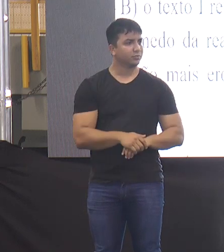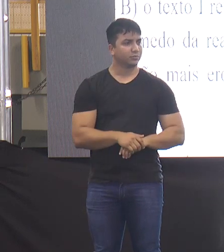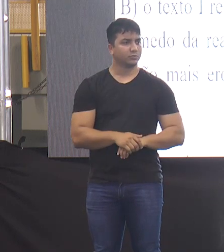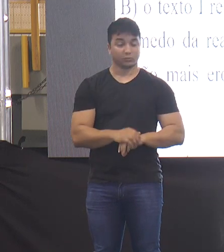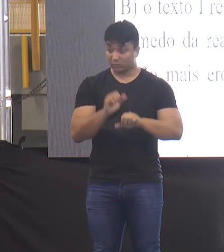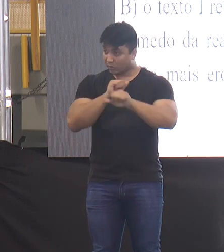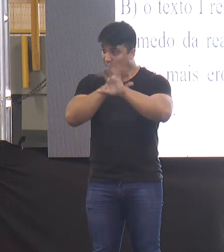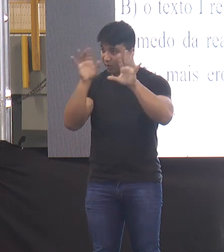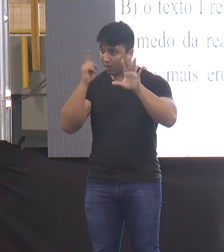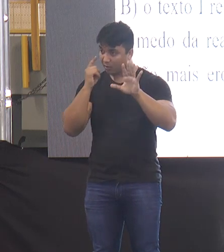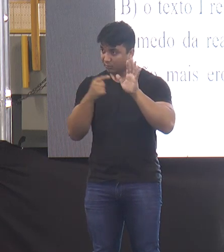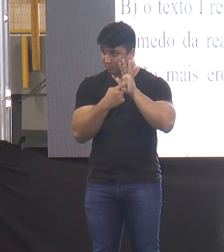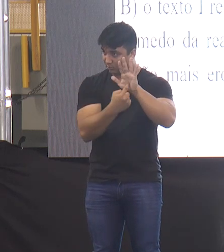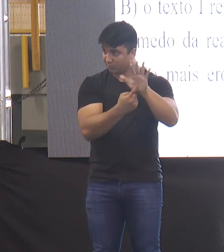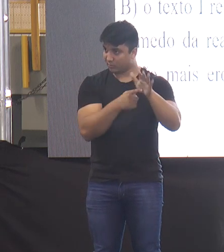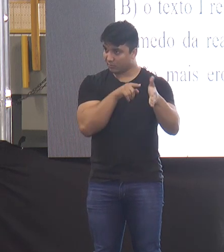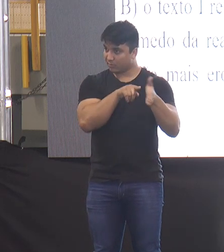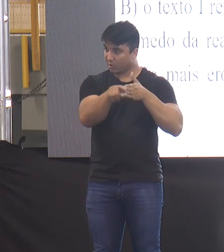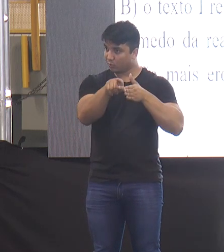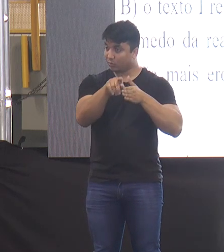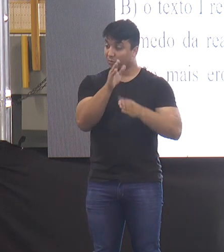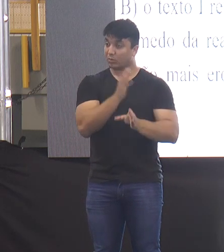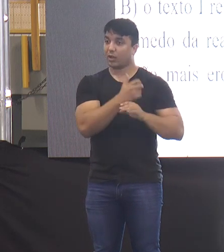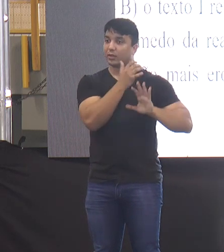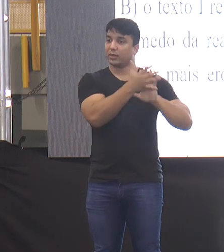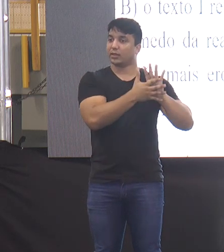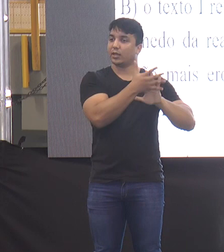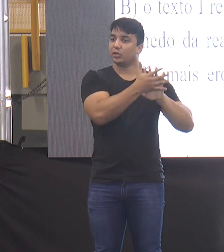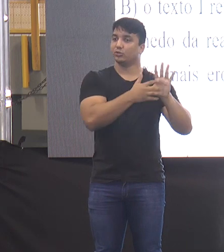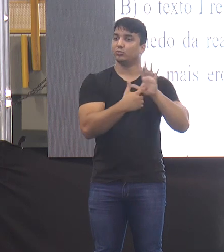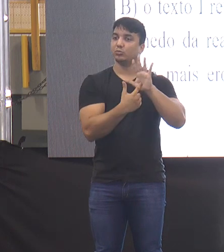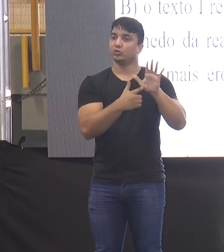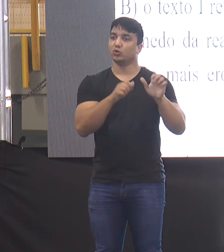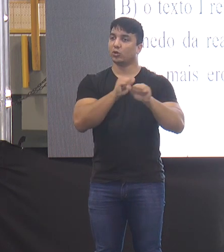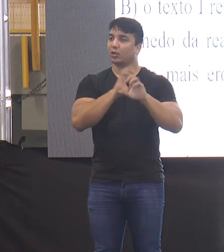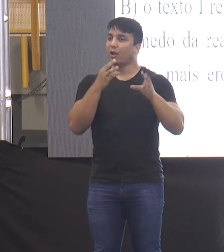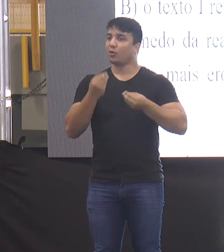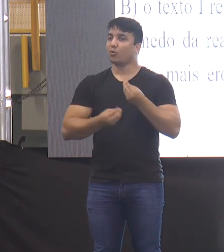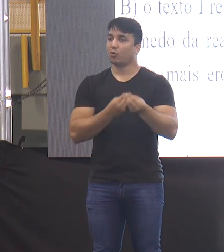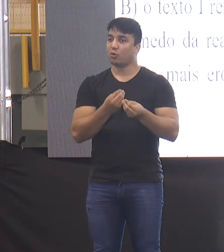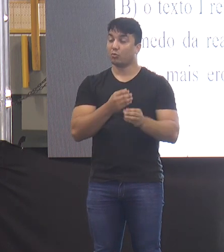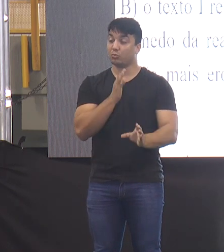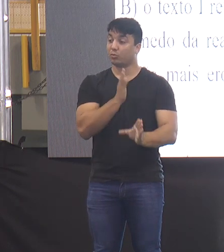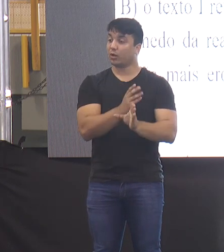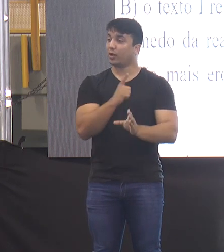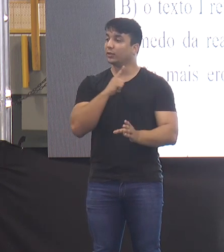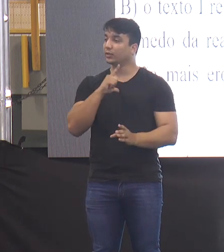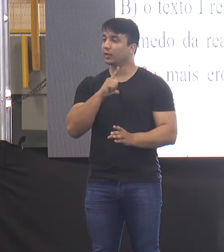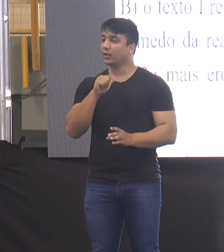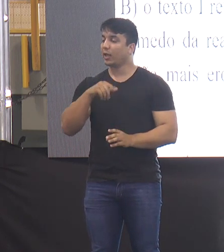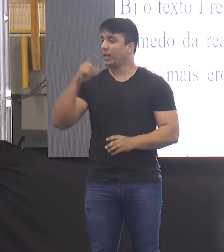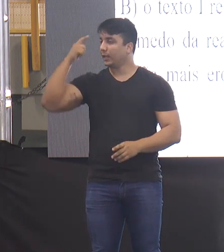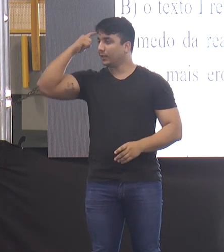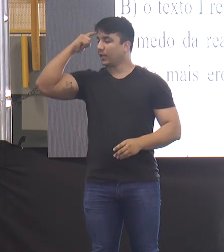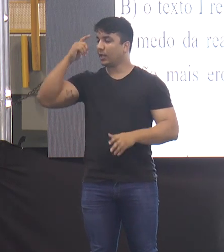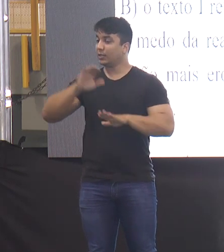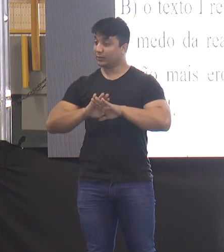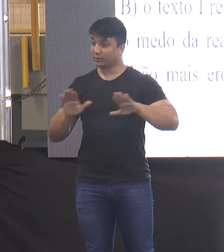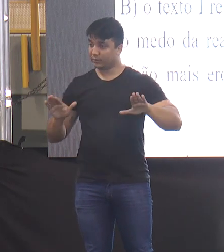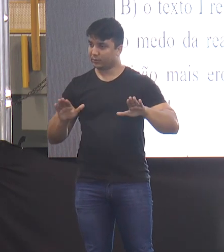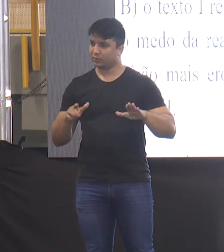Ficou mais claro com a questão? Eu acho que o texto da questão ilustrou isso, né? A ideia é